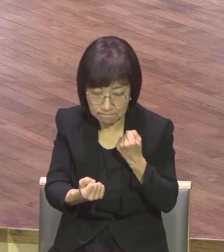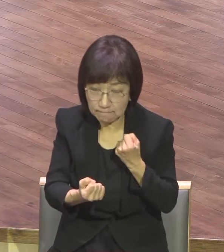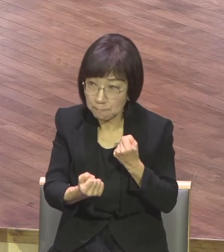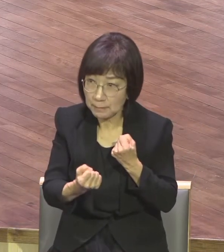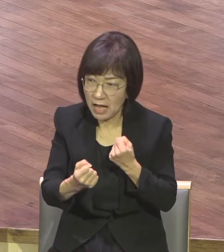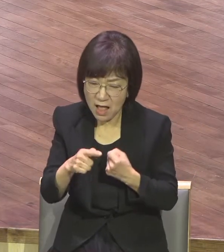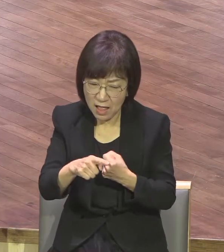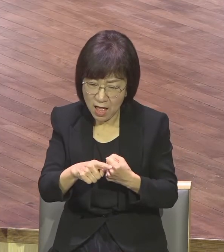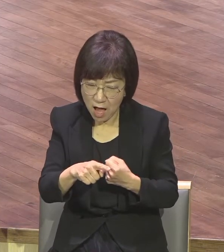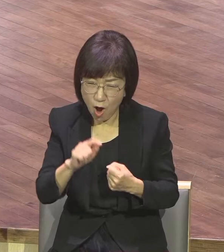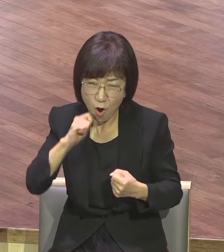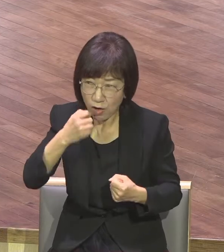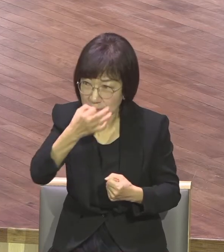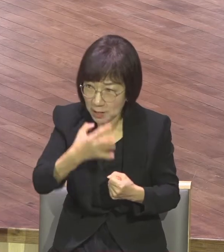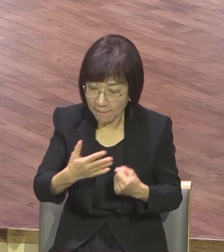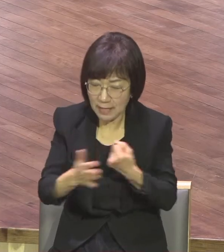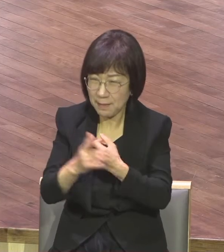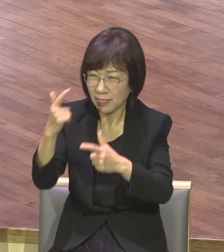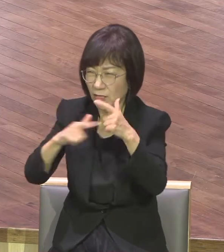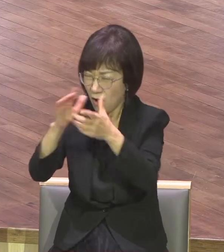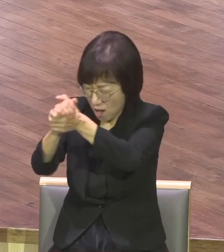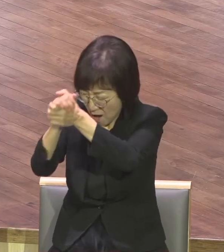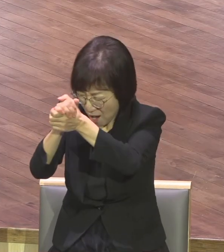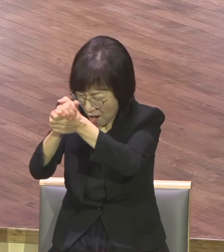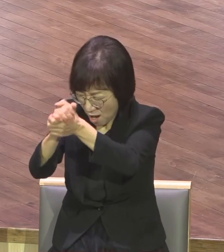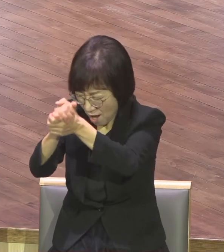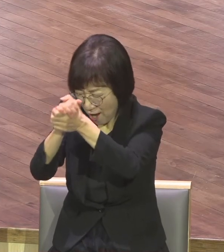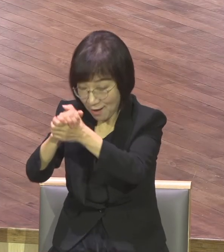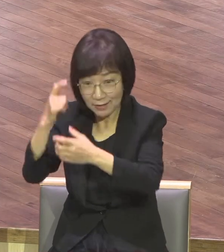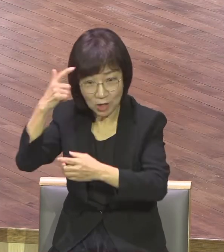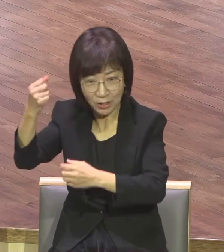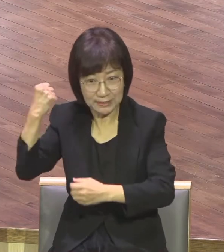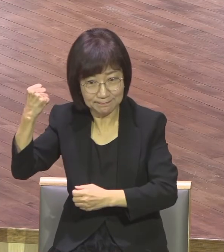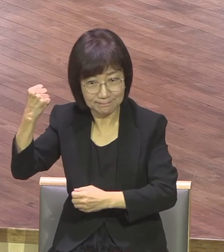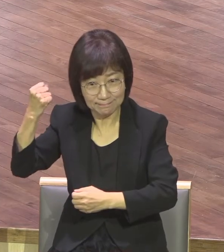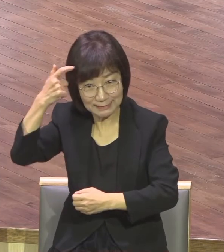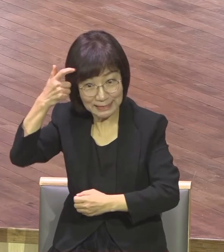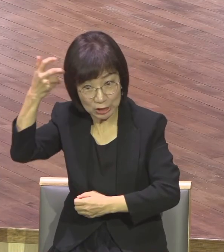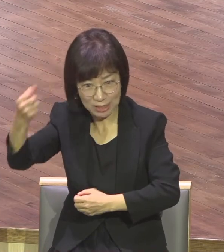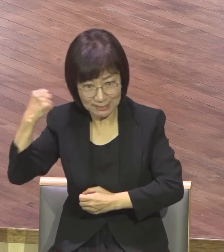때문에 영적으로 더 강해졌다. 그런 뜻이에요.